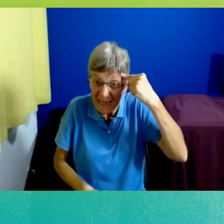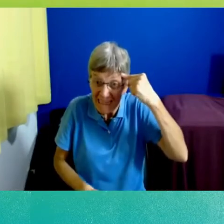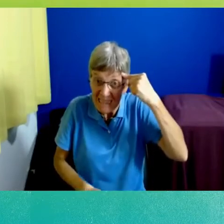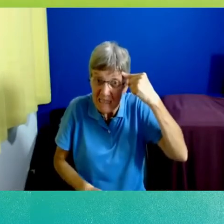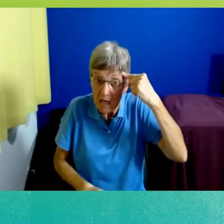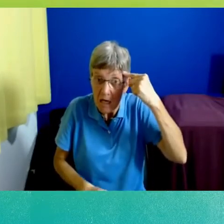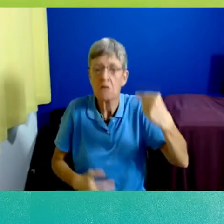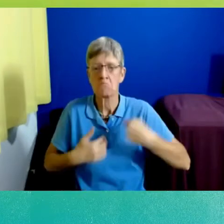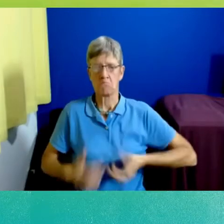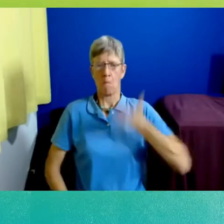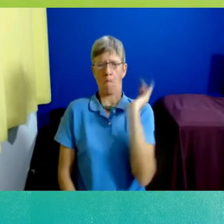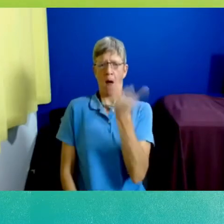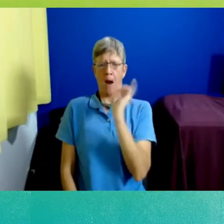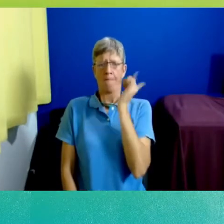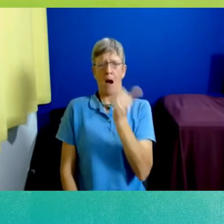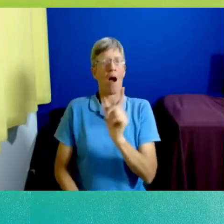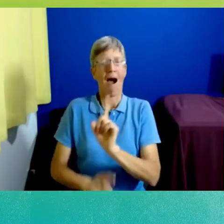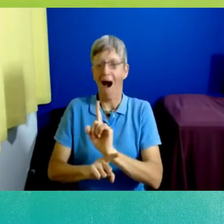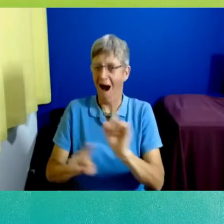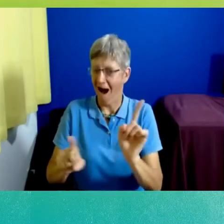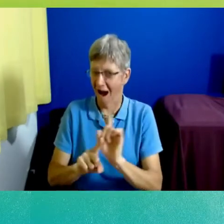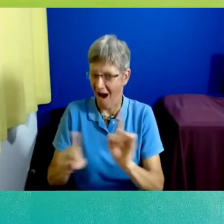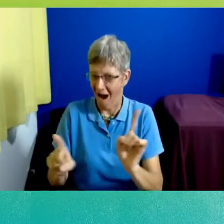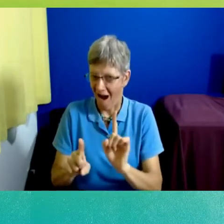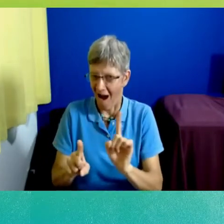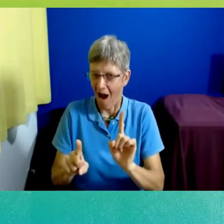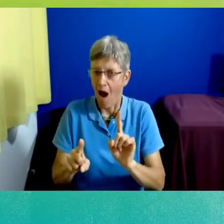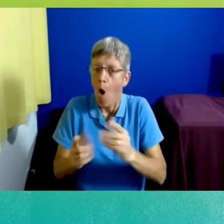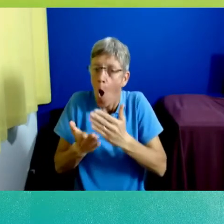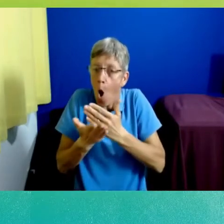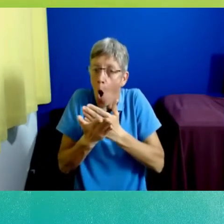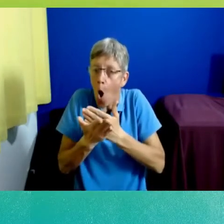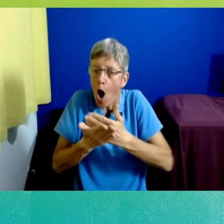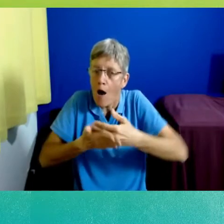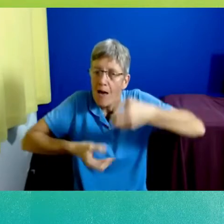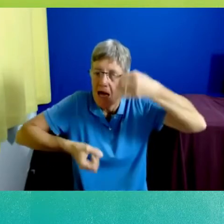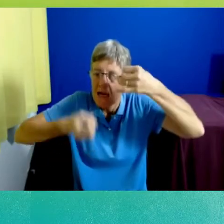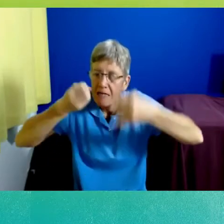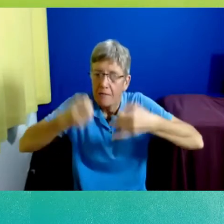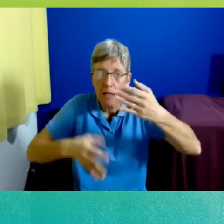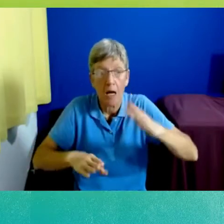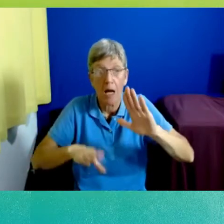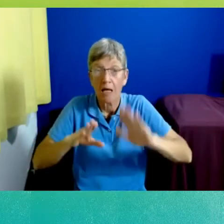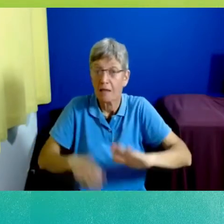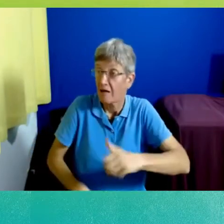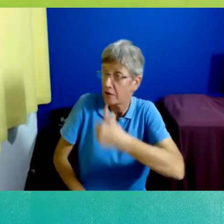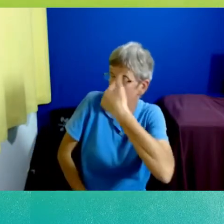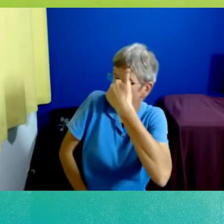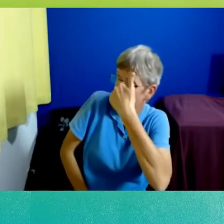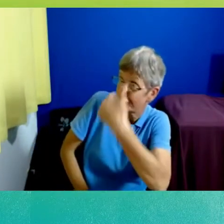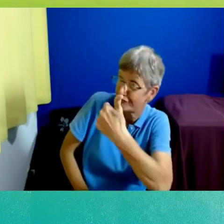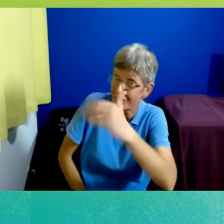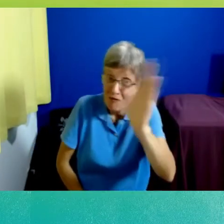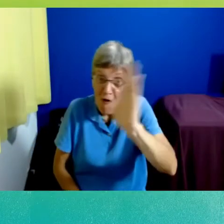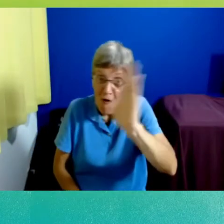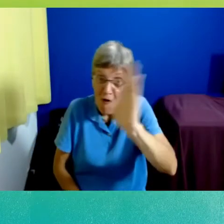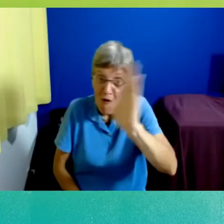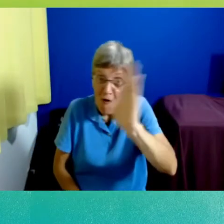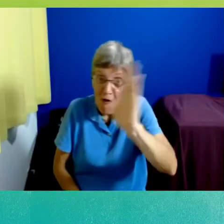então ele trabalha com narrativa dessa forma. Não, ele não conta dessa forma muito rápido, não. Ele vai